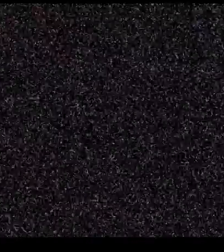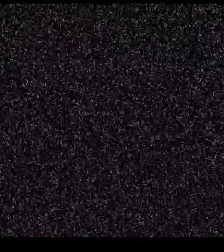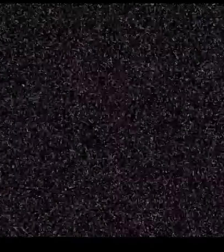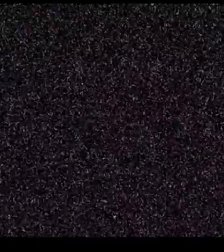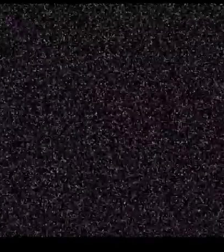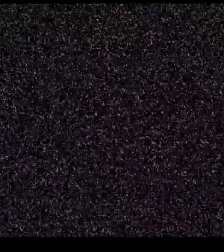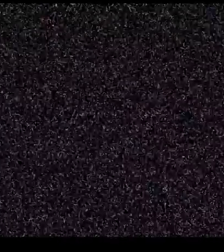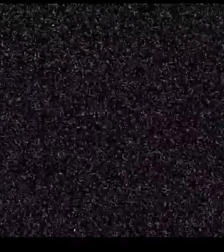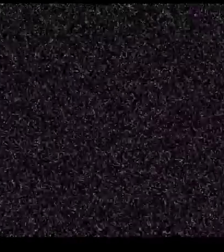ค่ะ